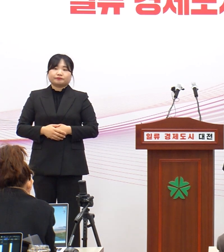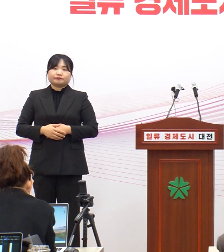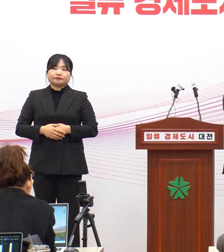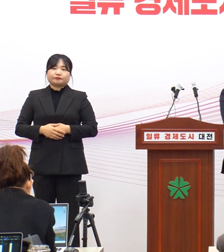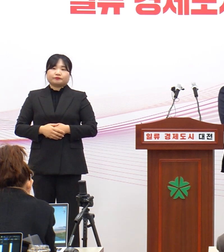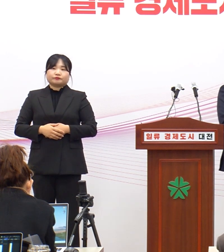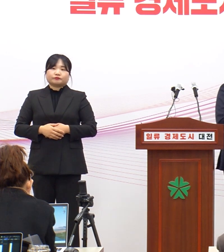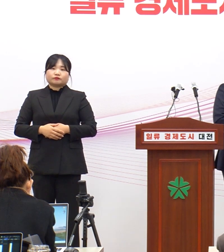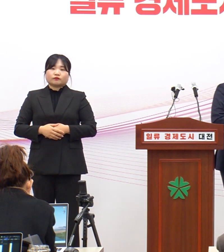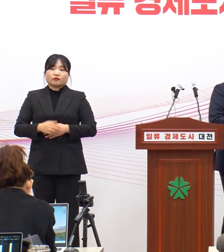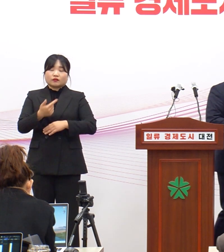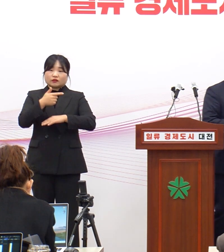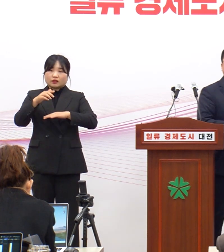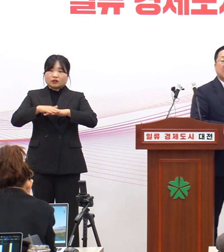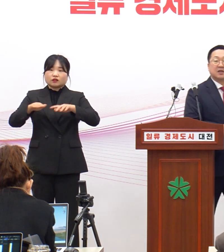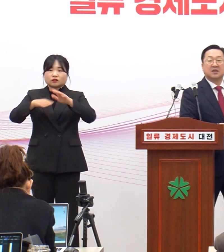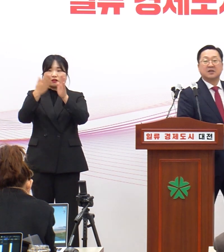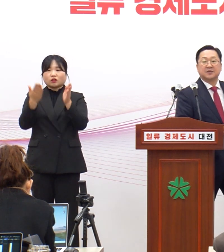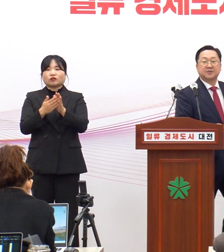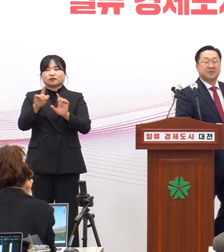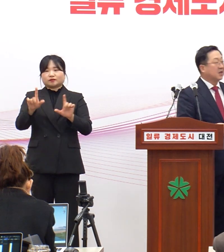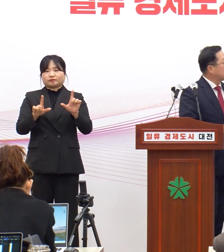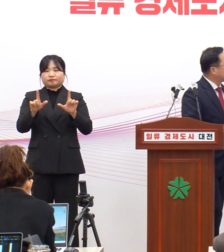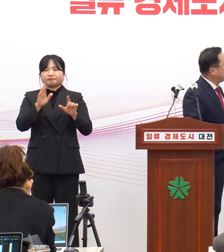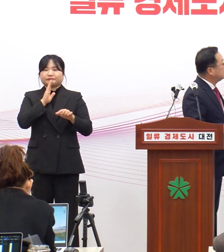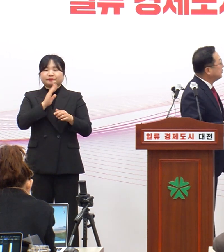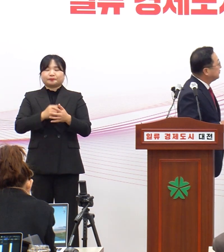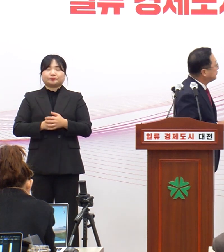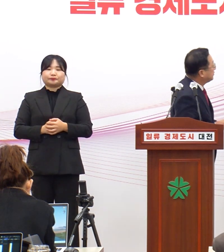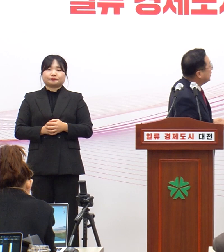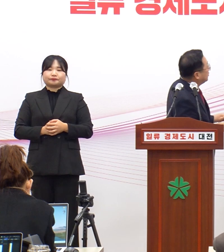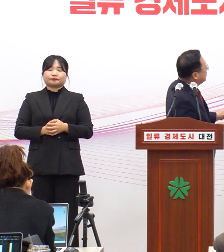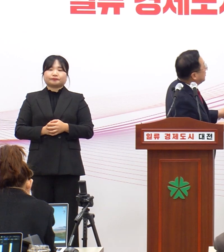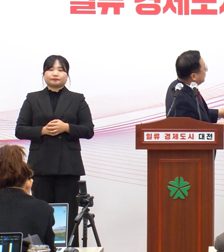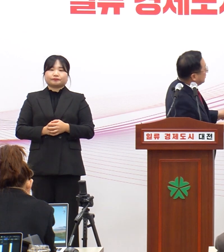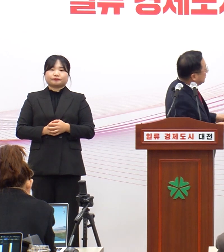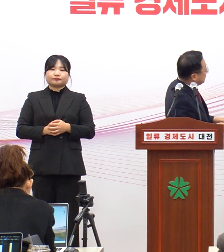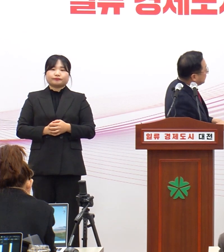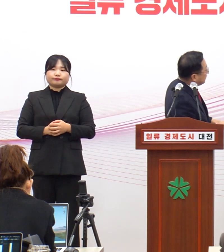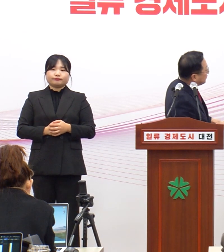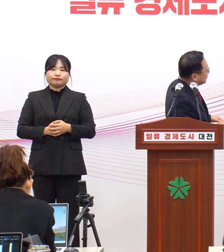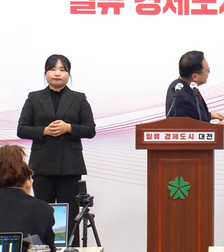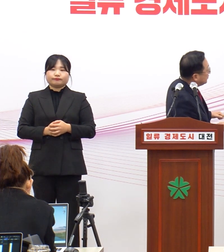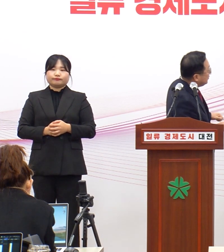그러니까 현재 우리 대전 실정이 이렇습니다. 다음.